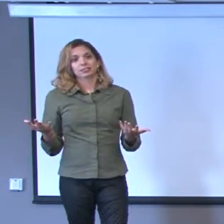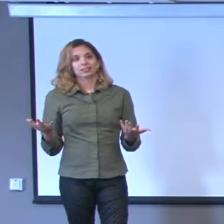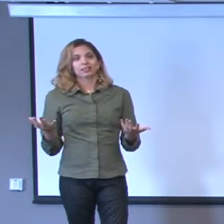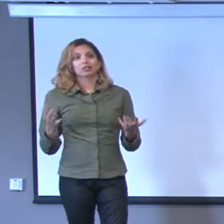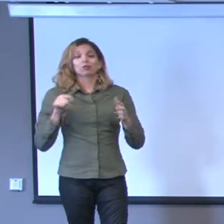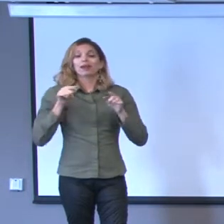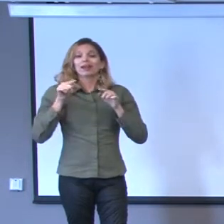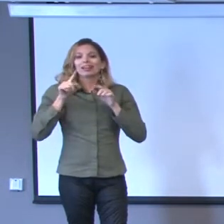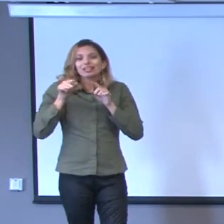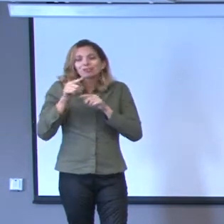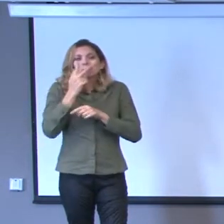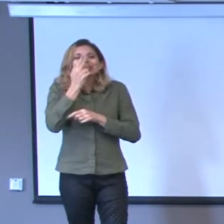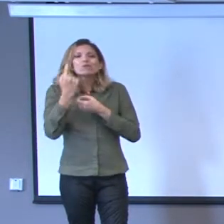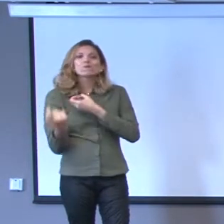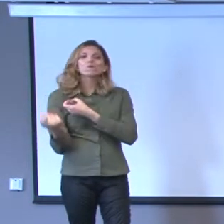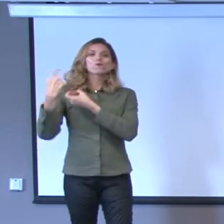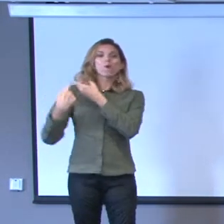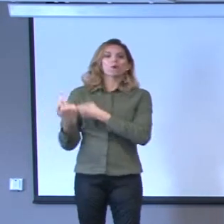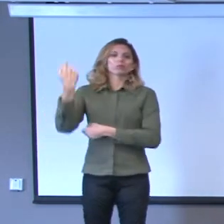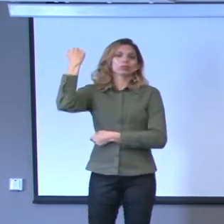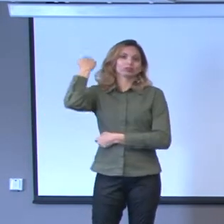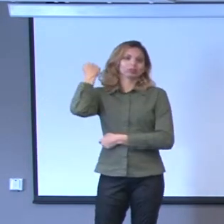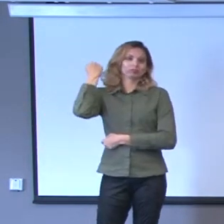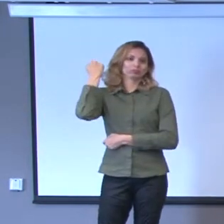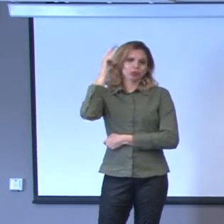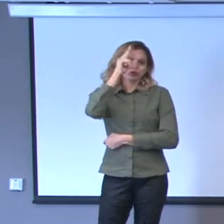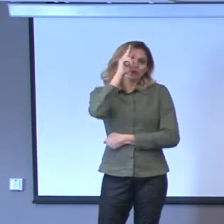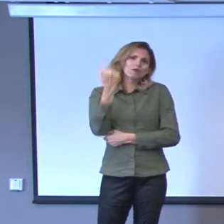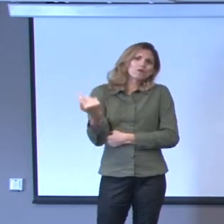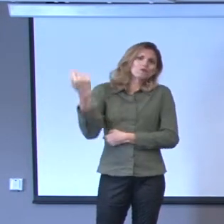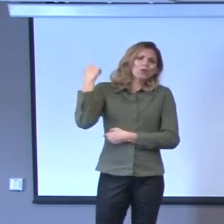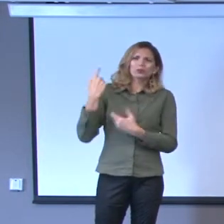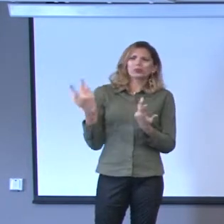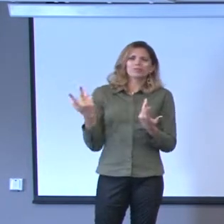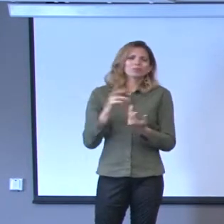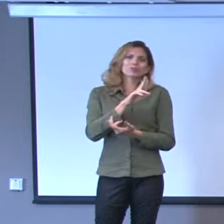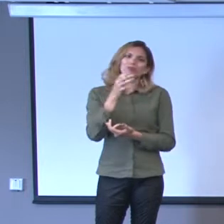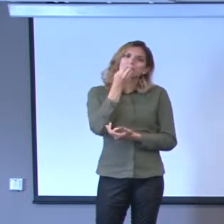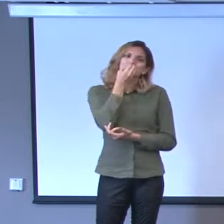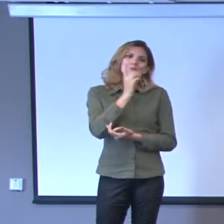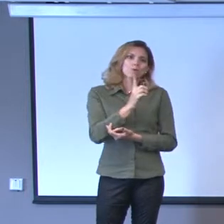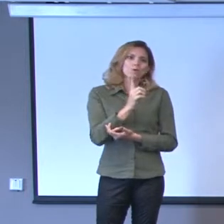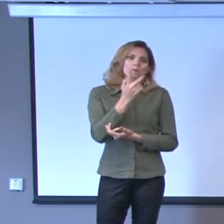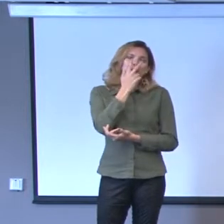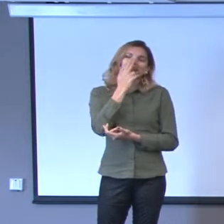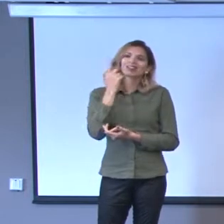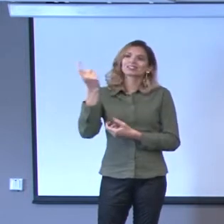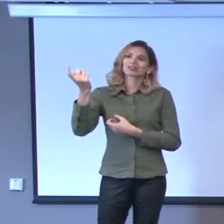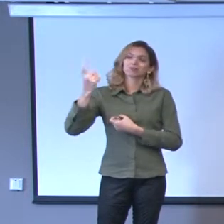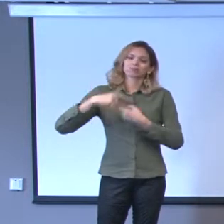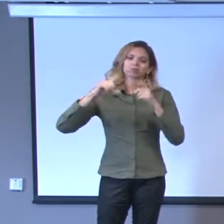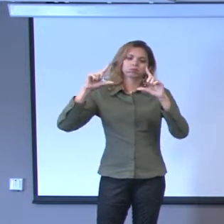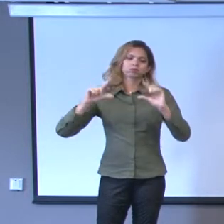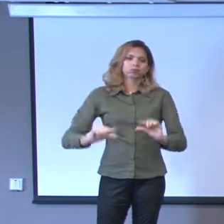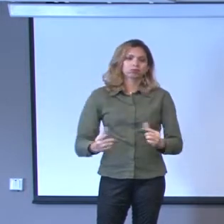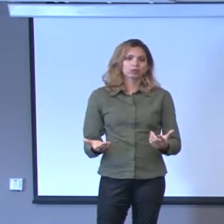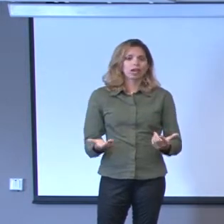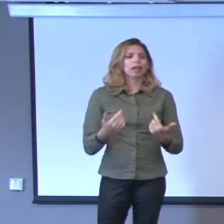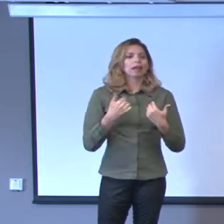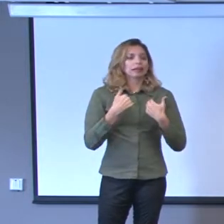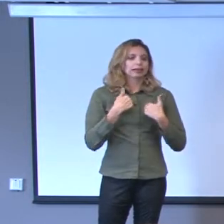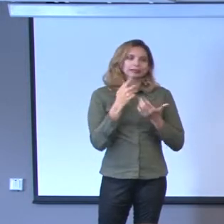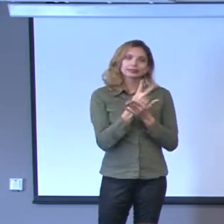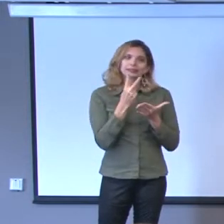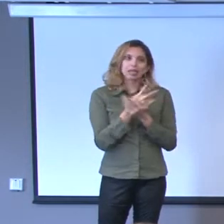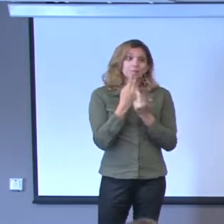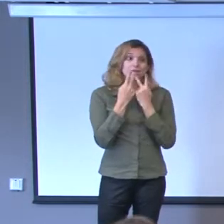A questão da regressão para a discussão da escola especial também é um ponto que eu apanho demais,